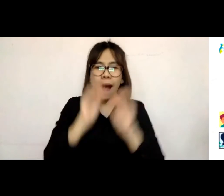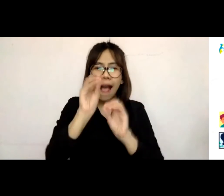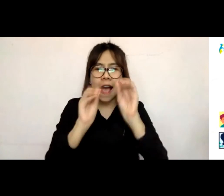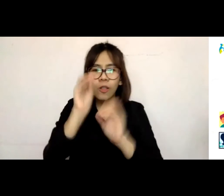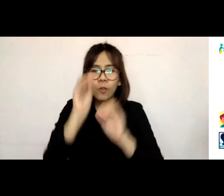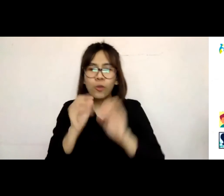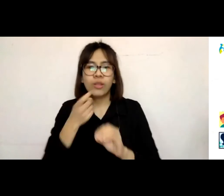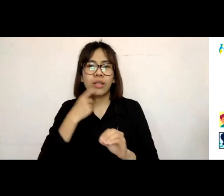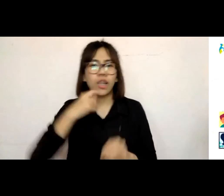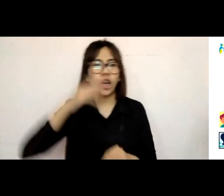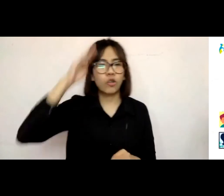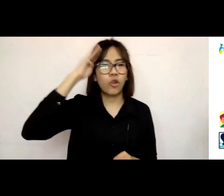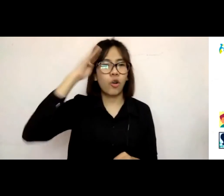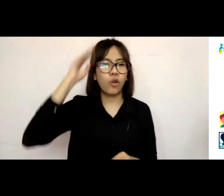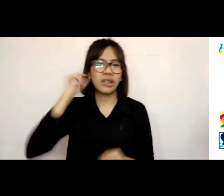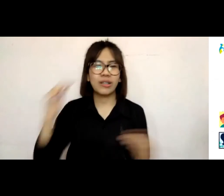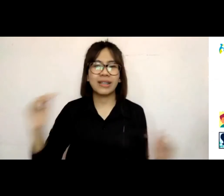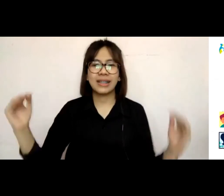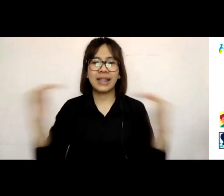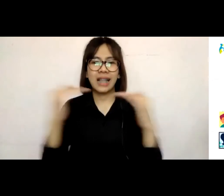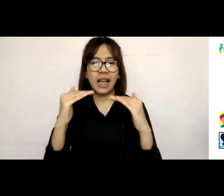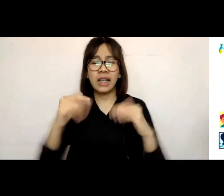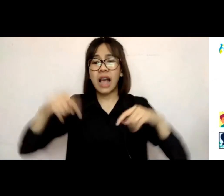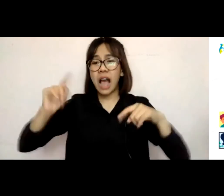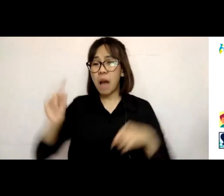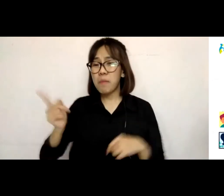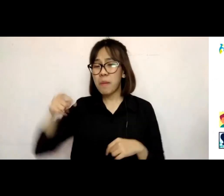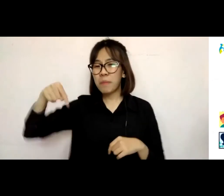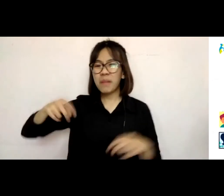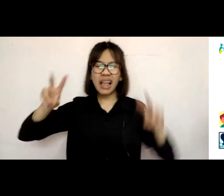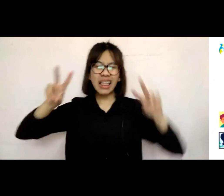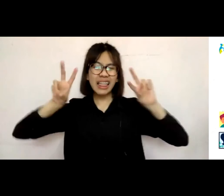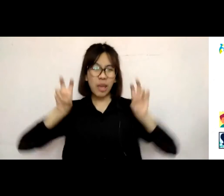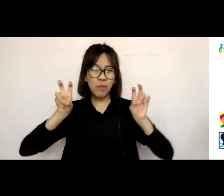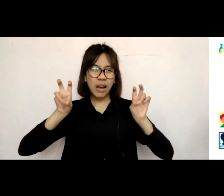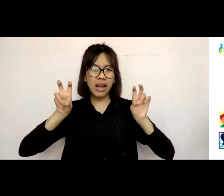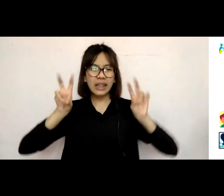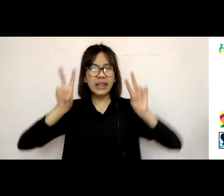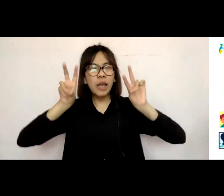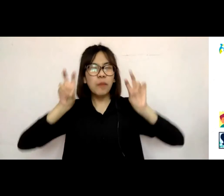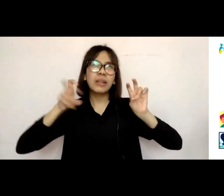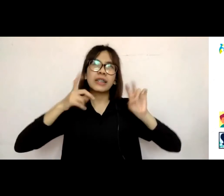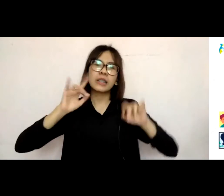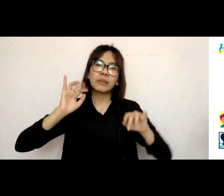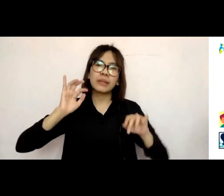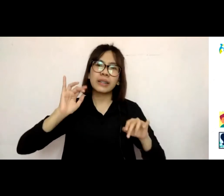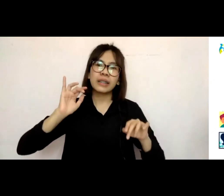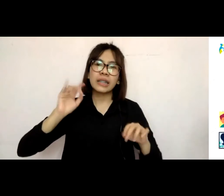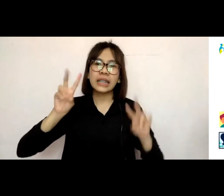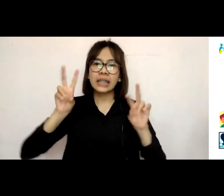ya yang responsif gender kita baru dari sisi sosialisasi